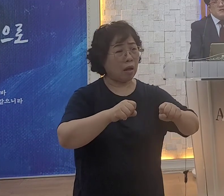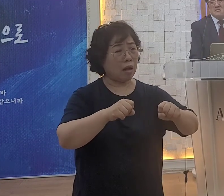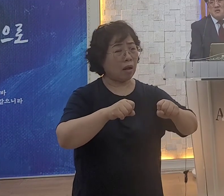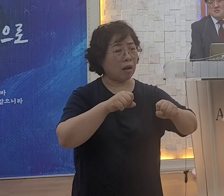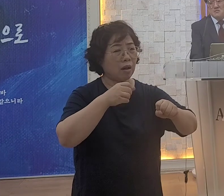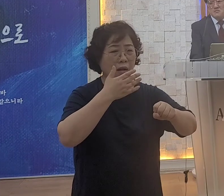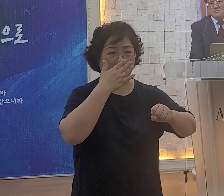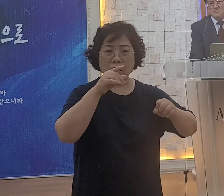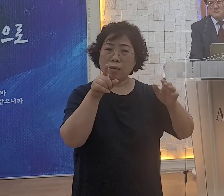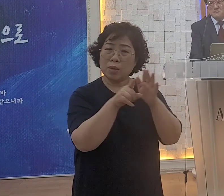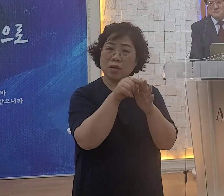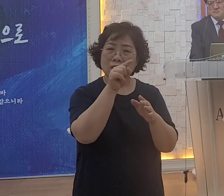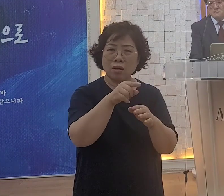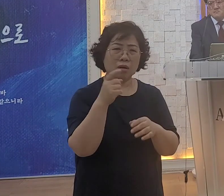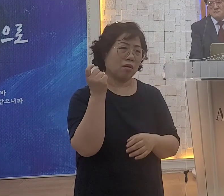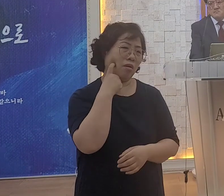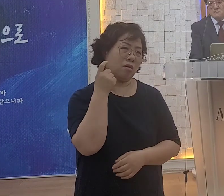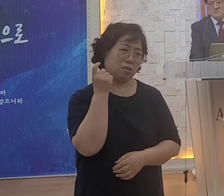아니에요. 거짓말이다.